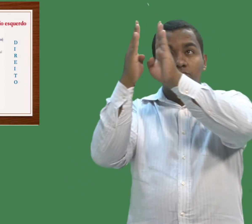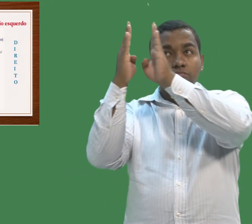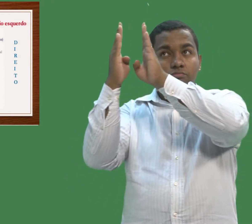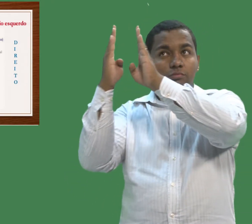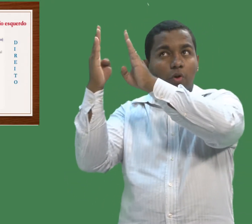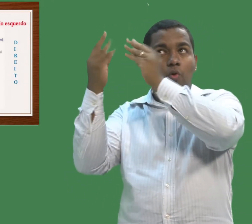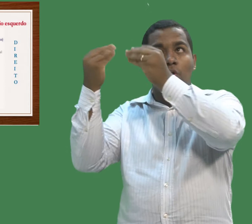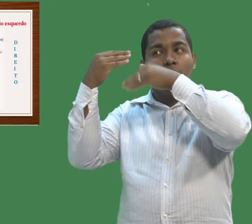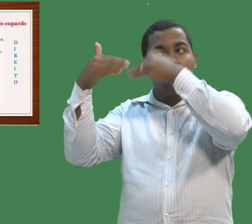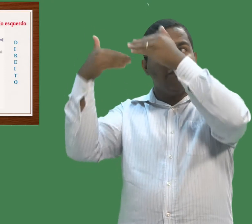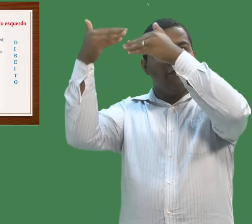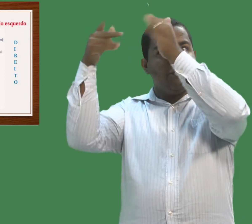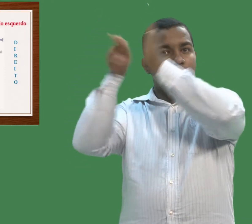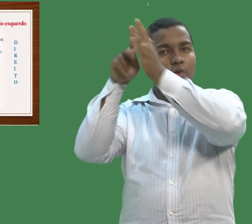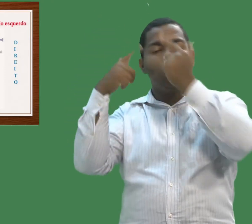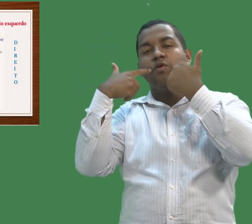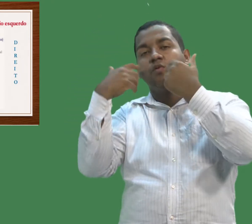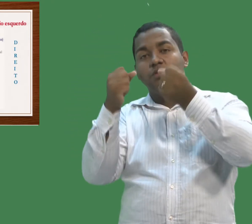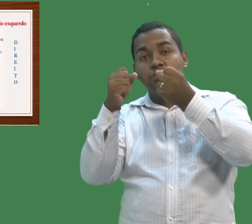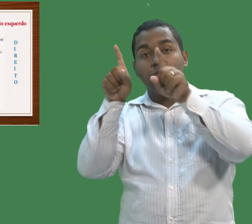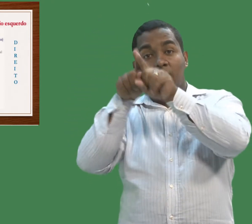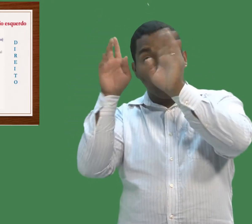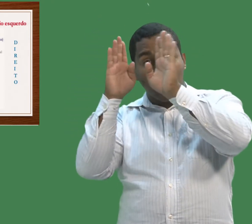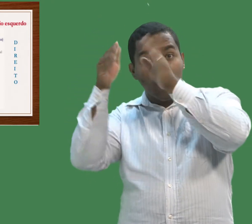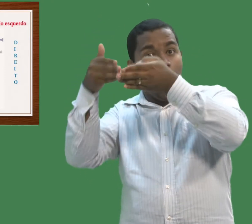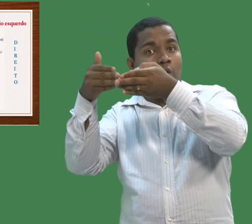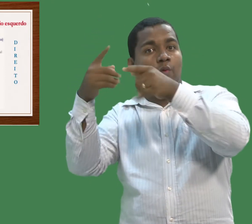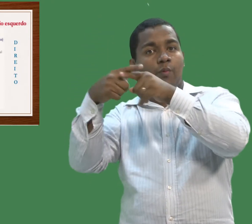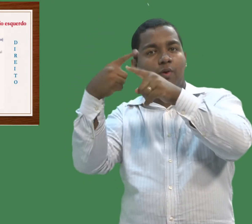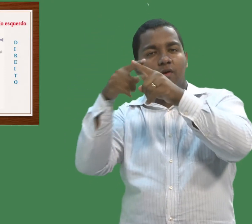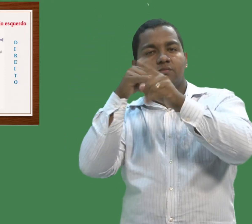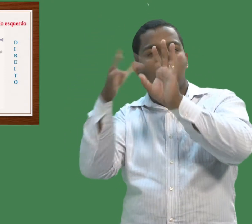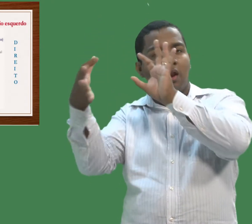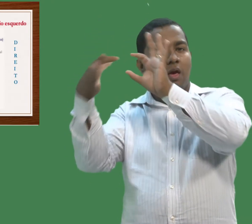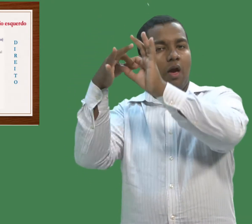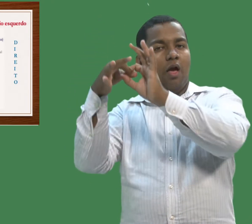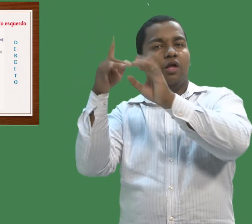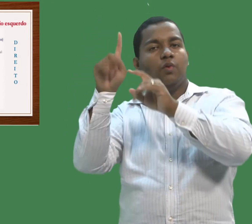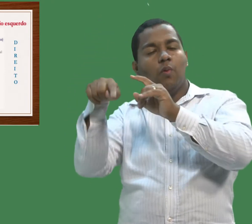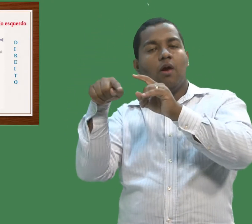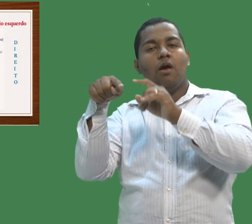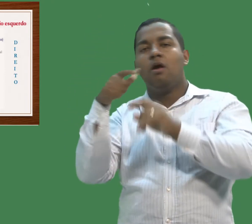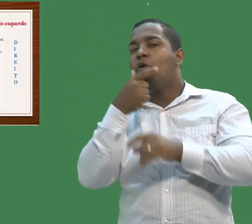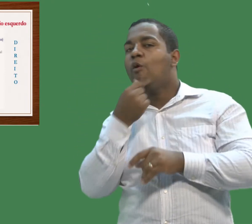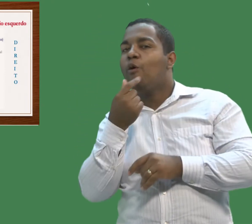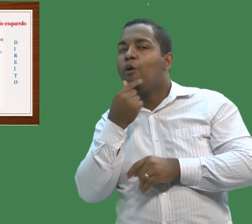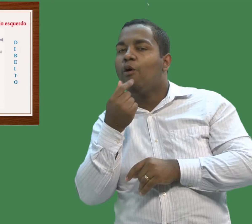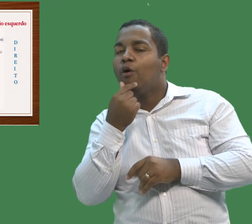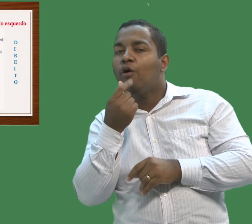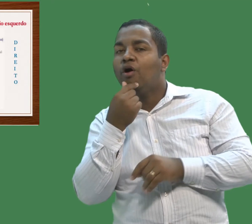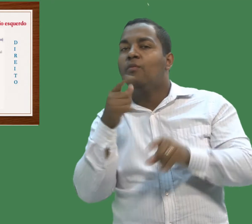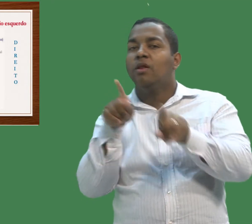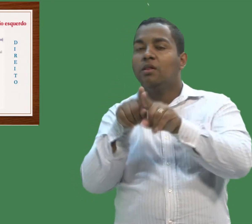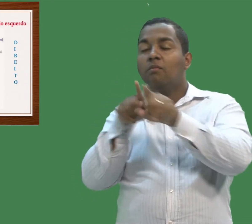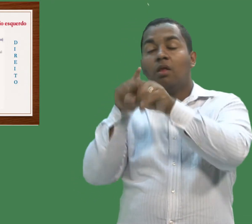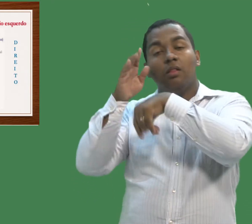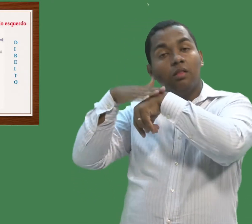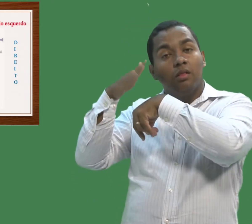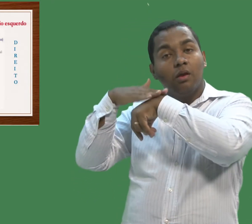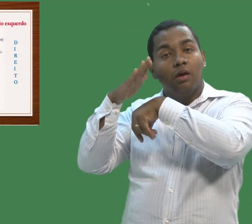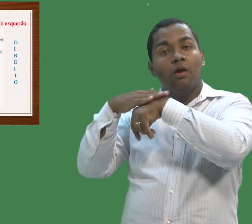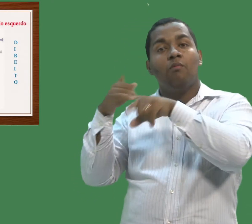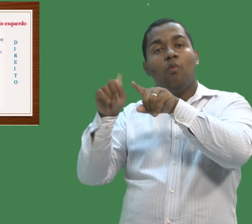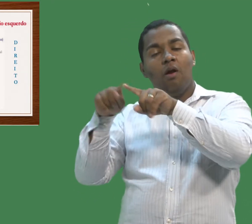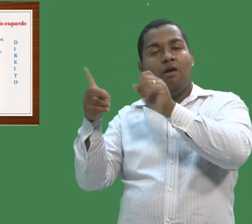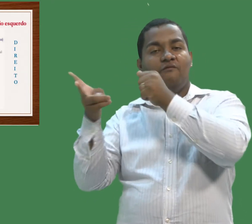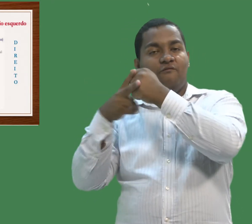seu processo, né, de desenvolvimento linguístico, vai ter um foco, vai estar ligado ao masculino, está ligado também à questão